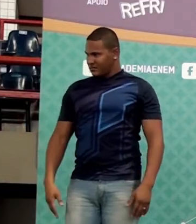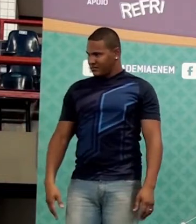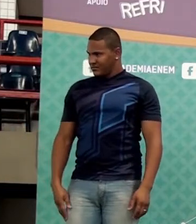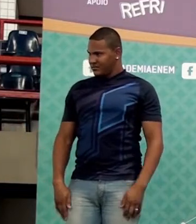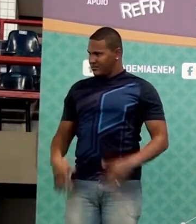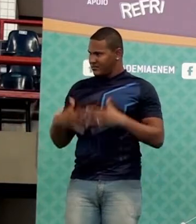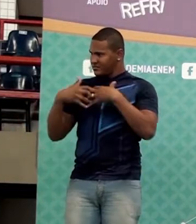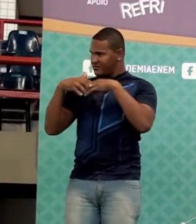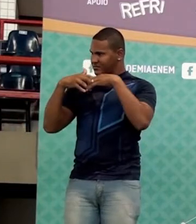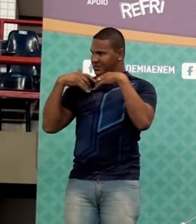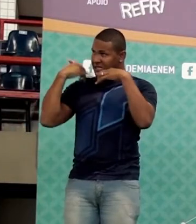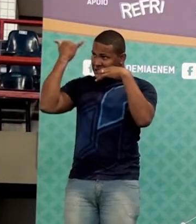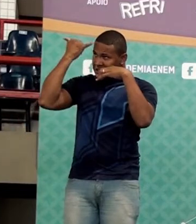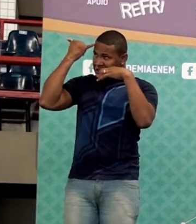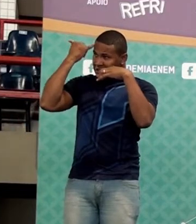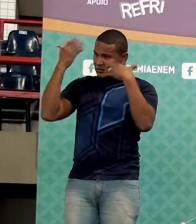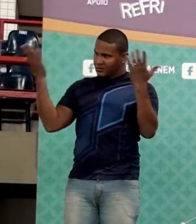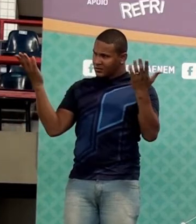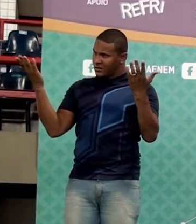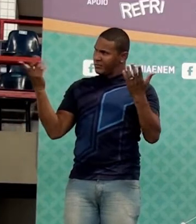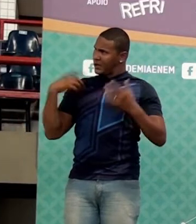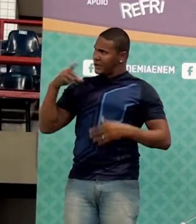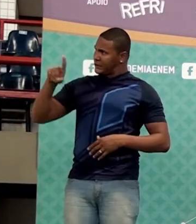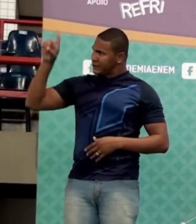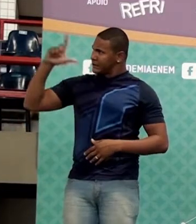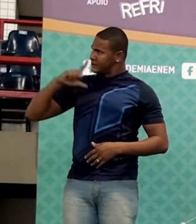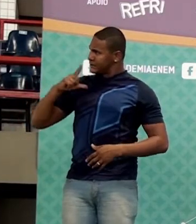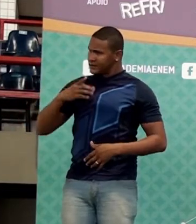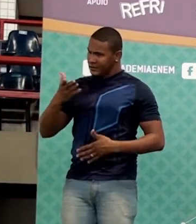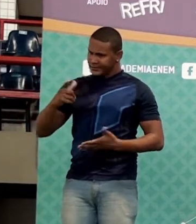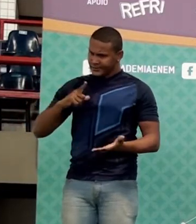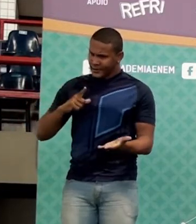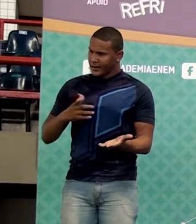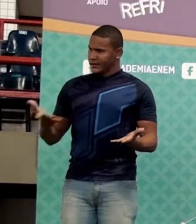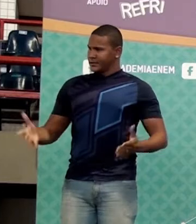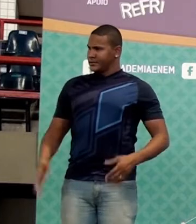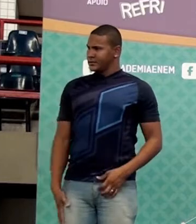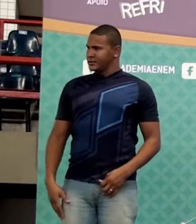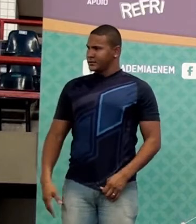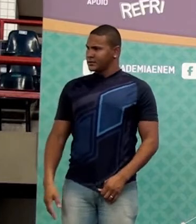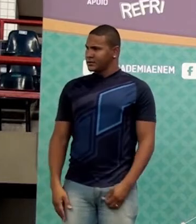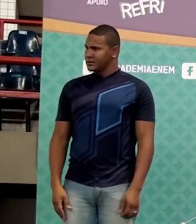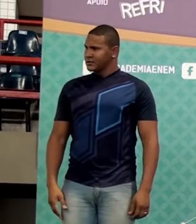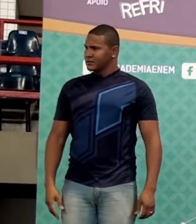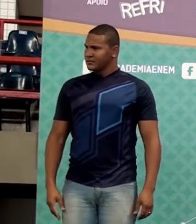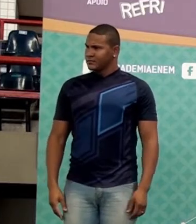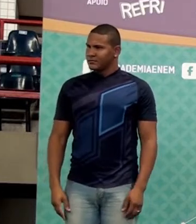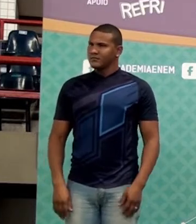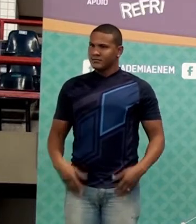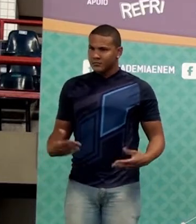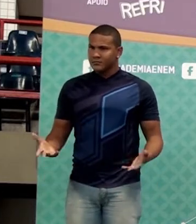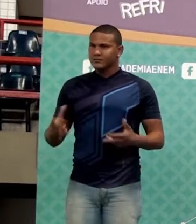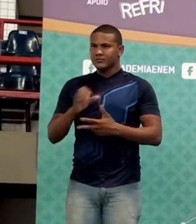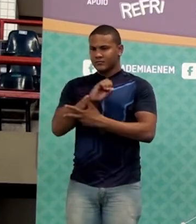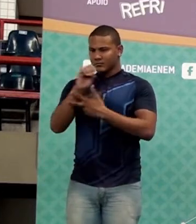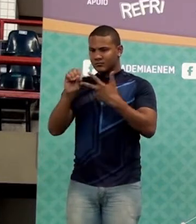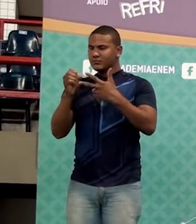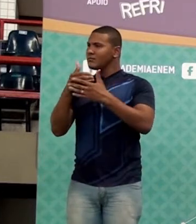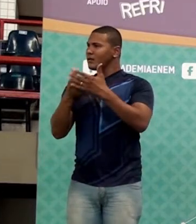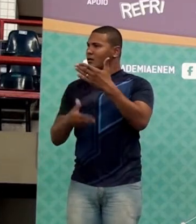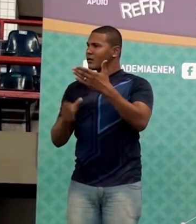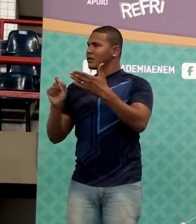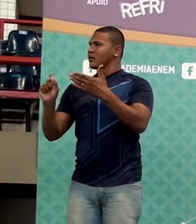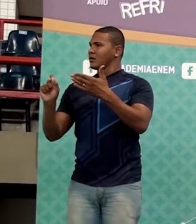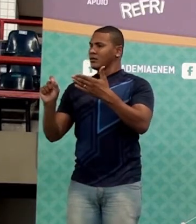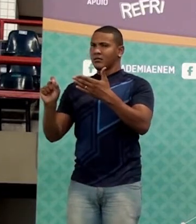sei que eu não passo mesmo o quê? Deus existe, você também, né? O que é o Enem? O que é a prova do Enem? A prova do Enem é o